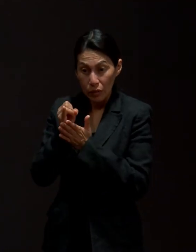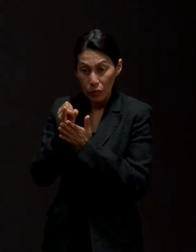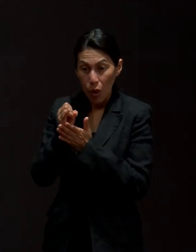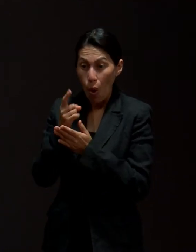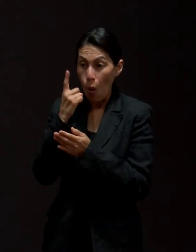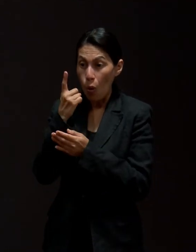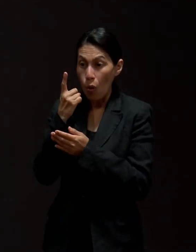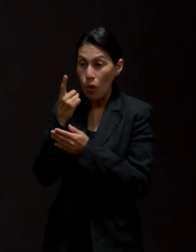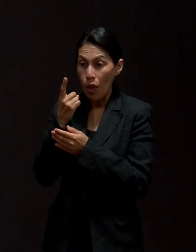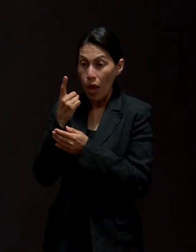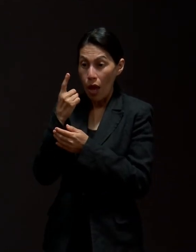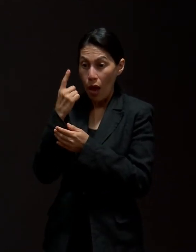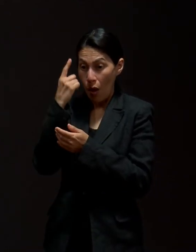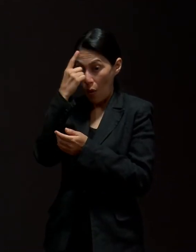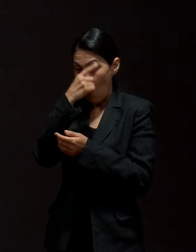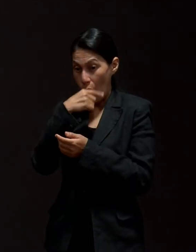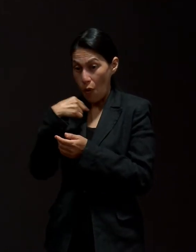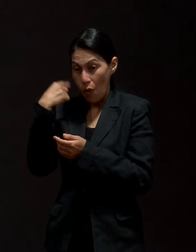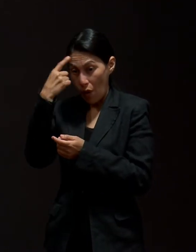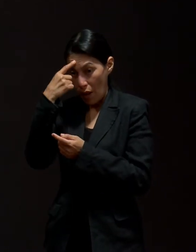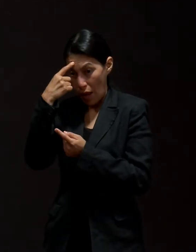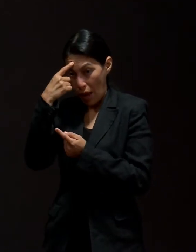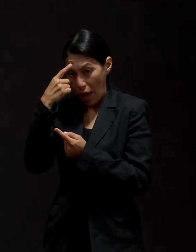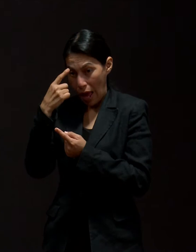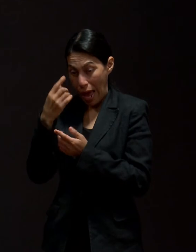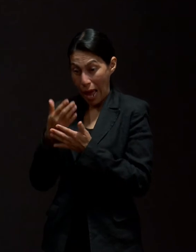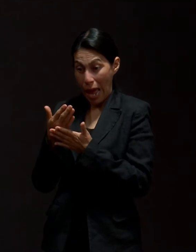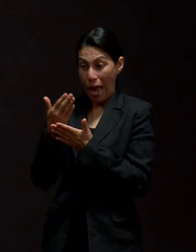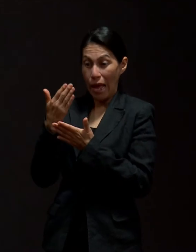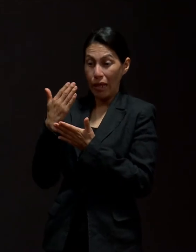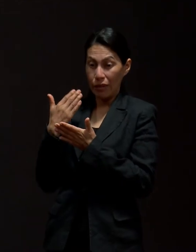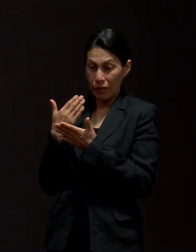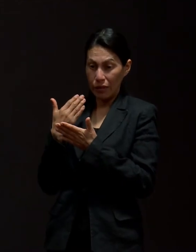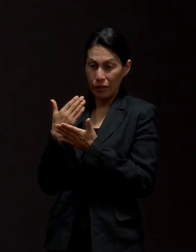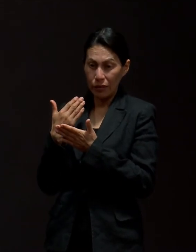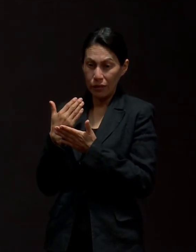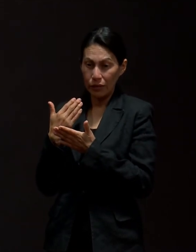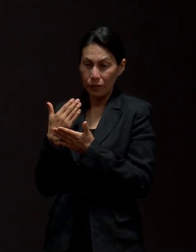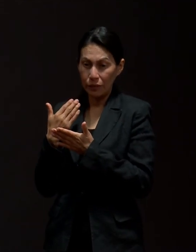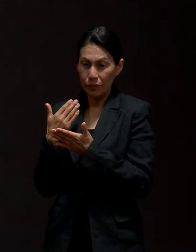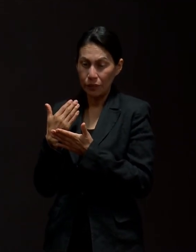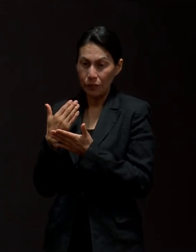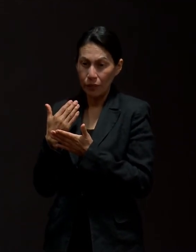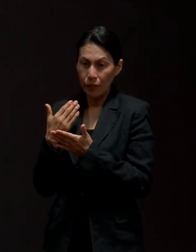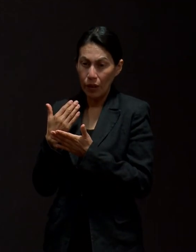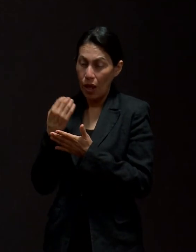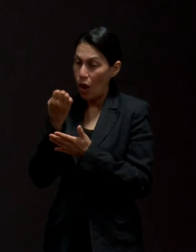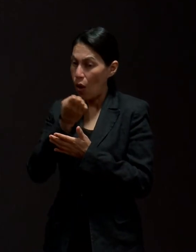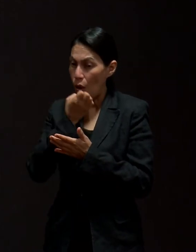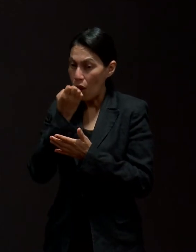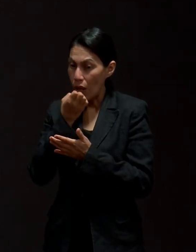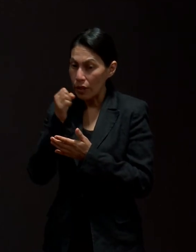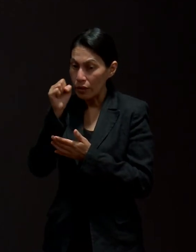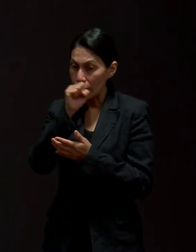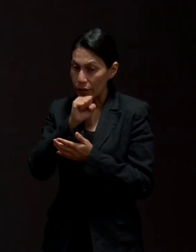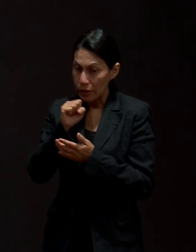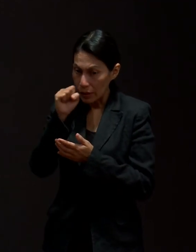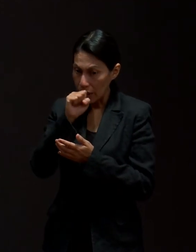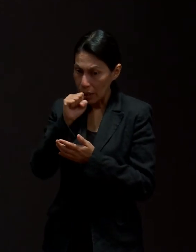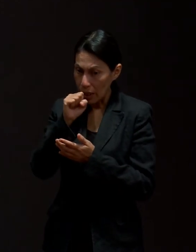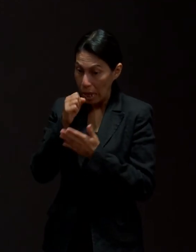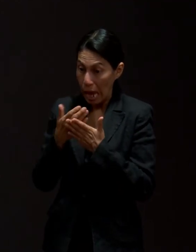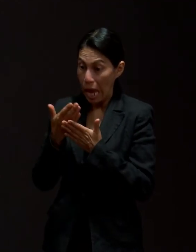sábados, una hora antes de que comenzara la escuela sabática o un poco antes aún,